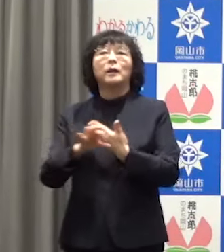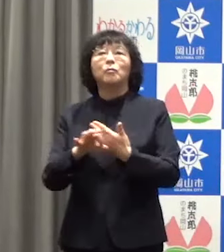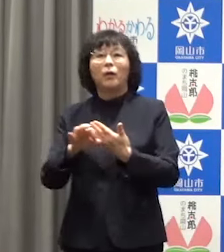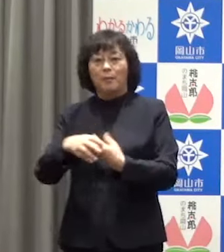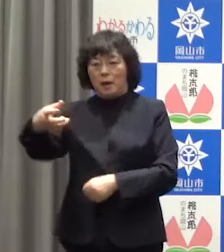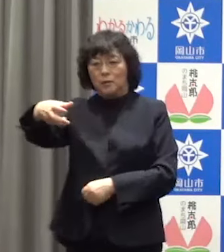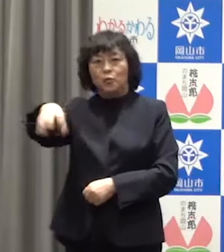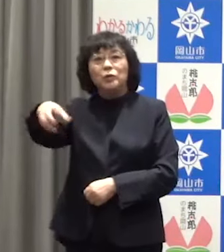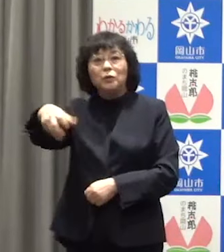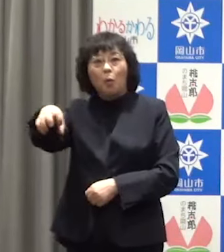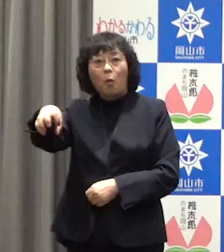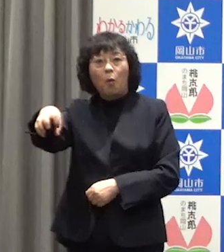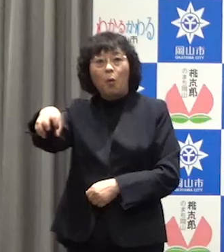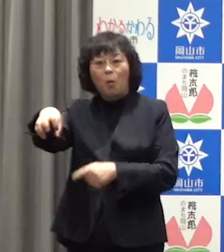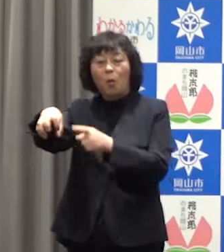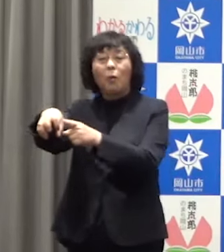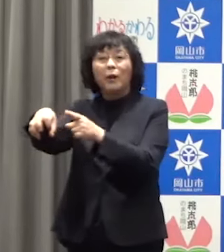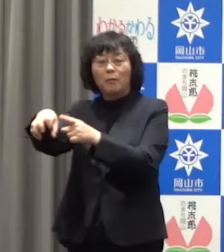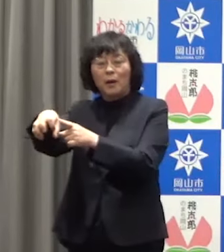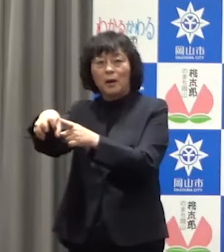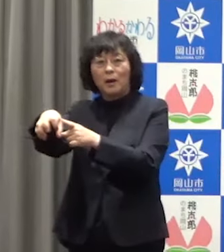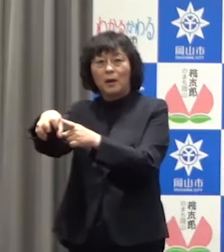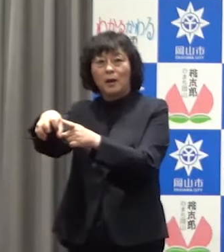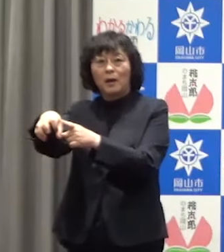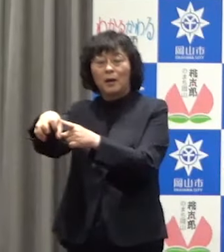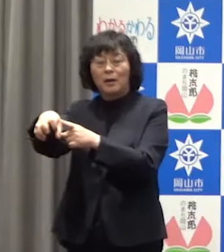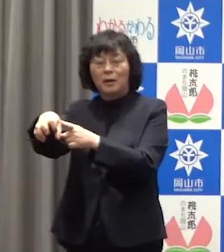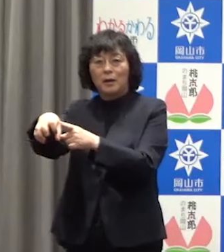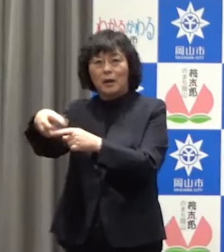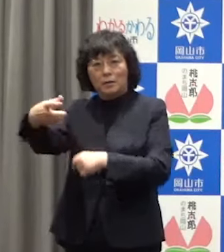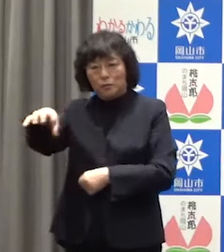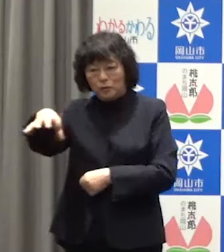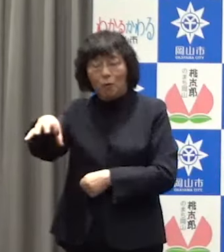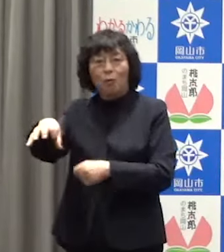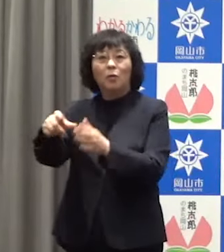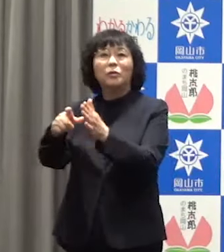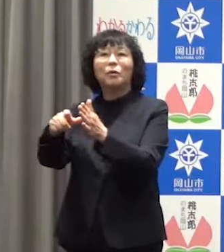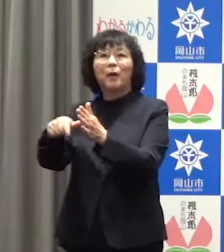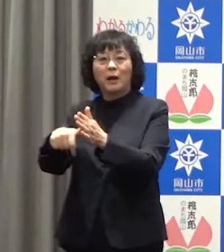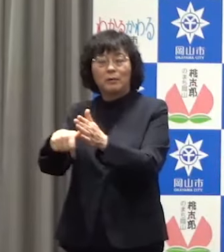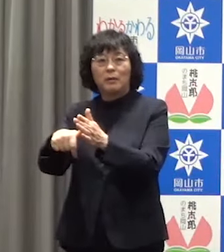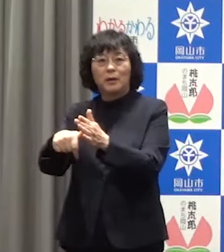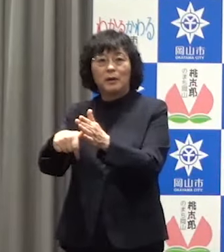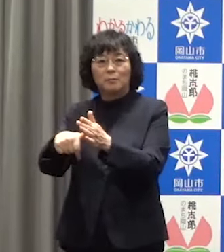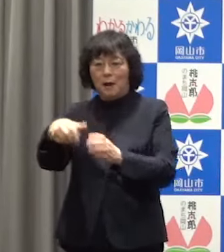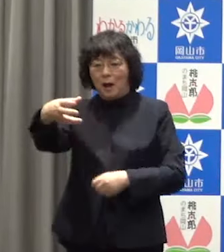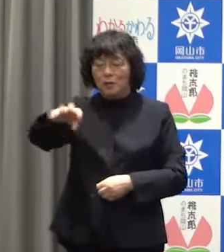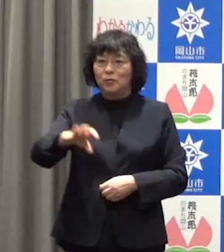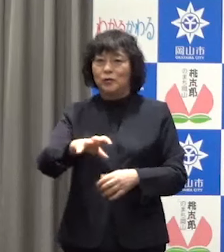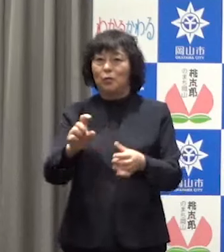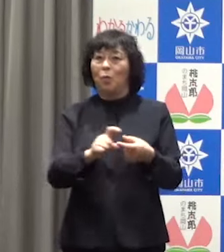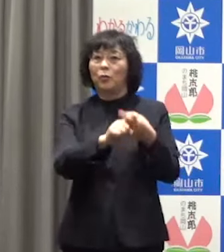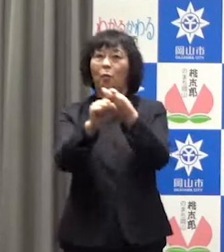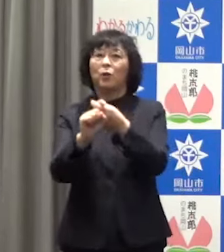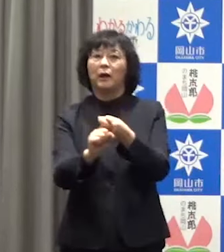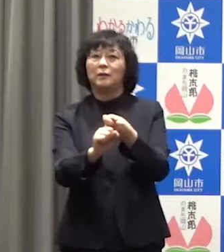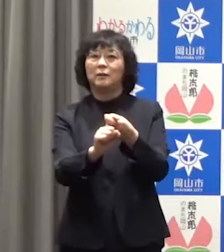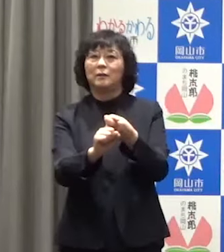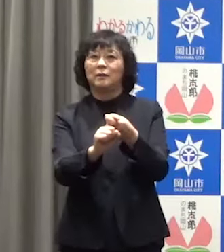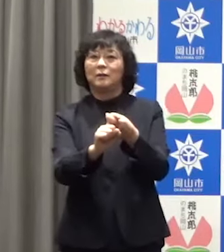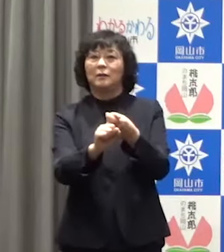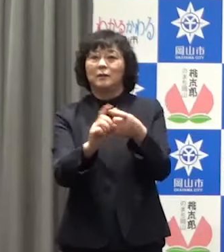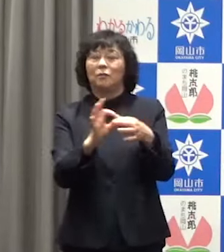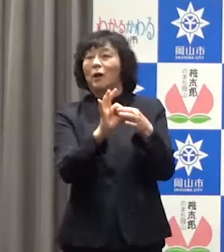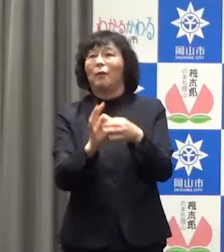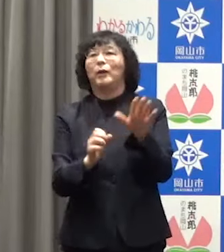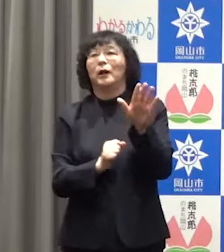ら厚労省、今度国交省に変わるんですが、これ水道協会がやってますね。だからいろいろとした